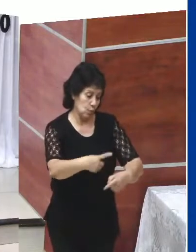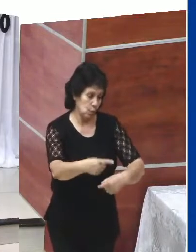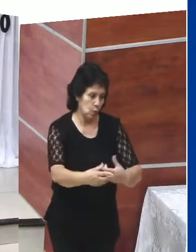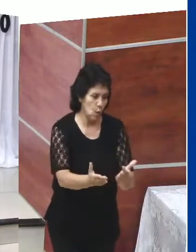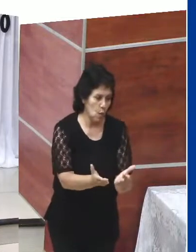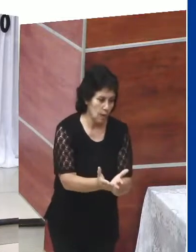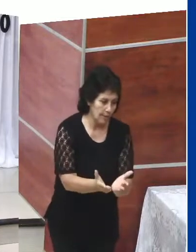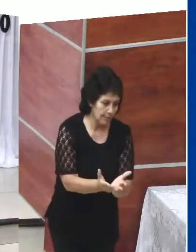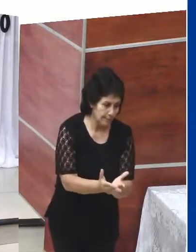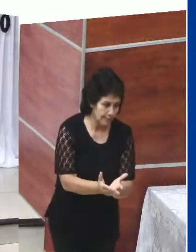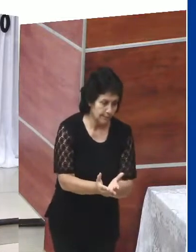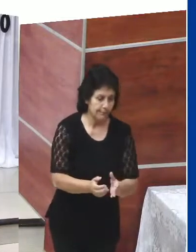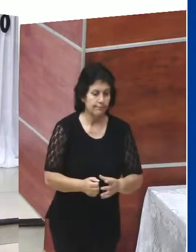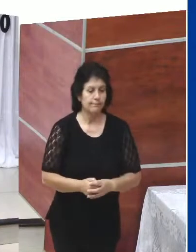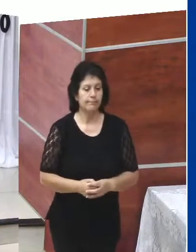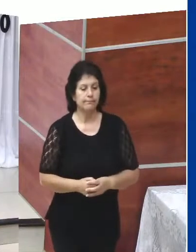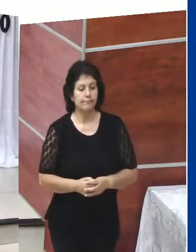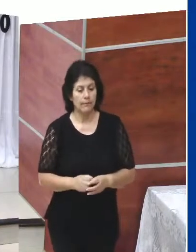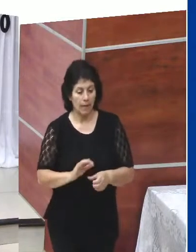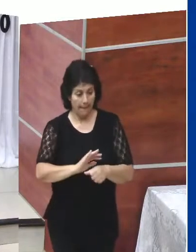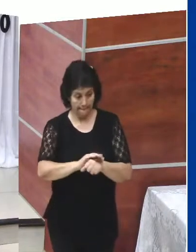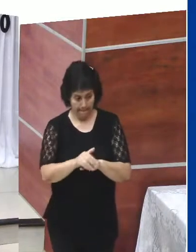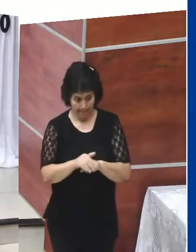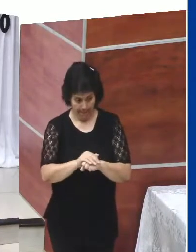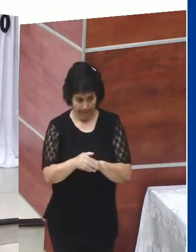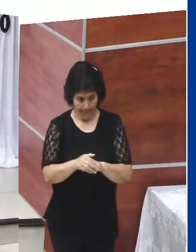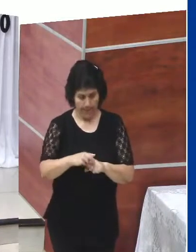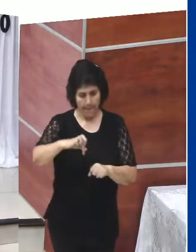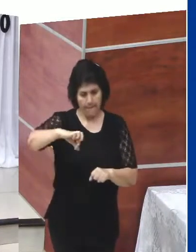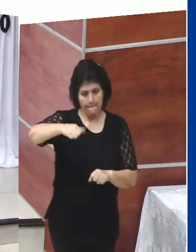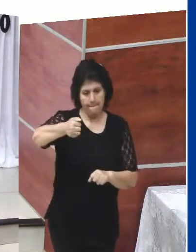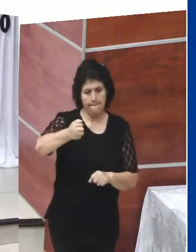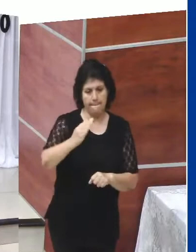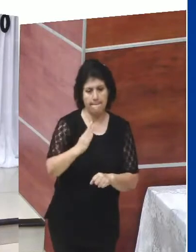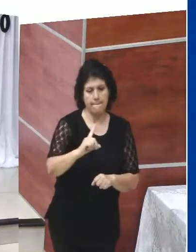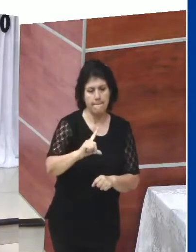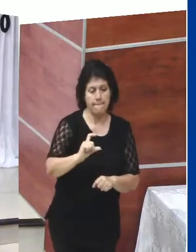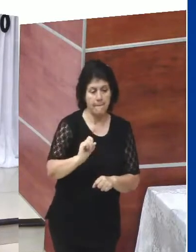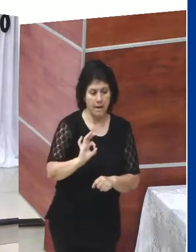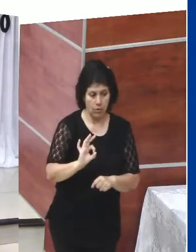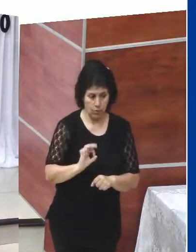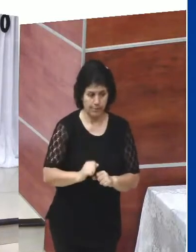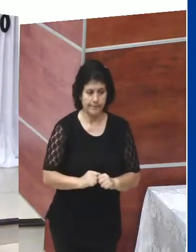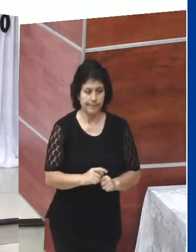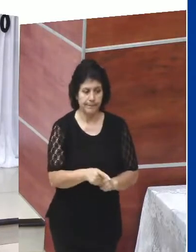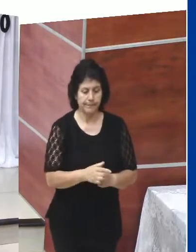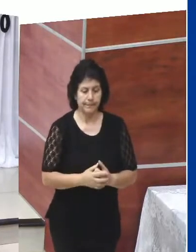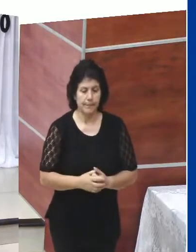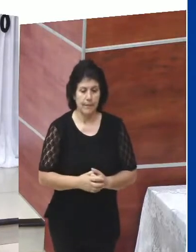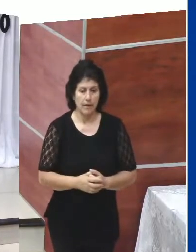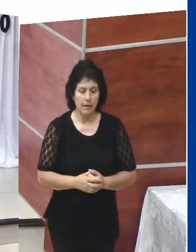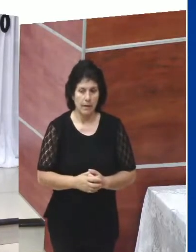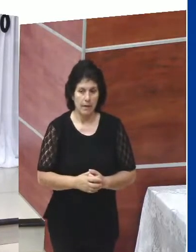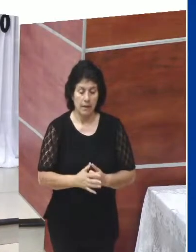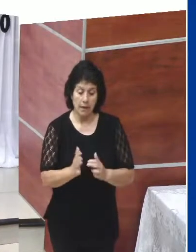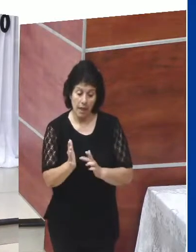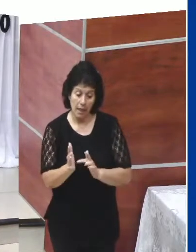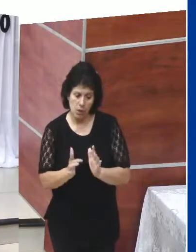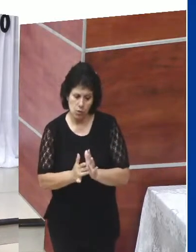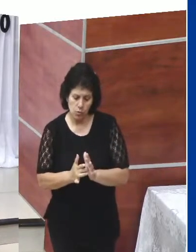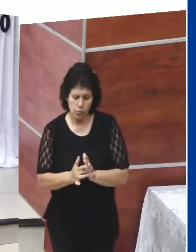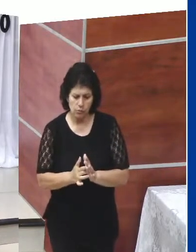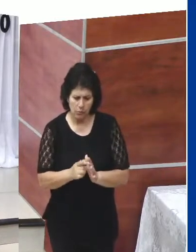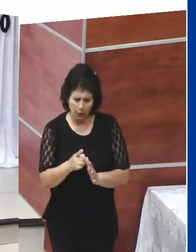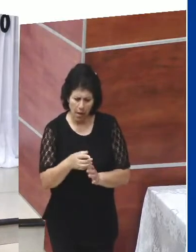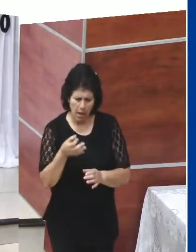que sabía primeramente de la mano de Jesús, porque recibió revelación de Jesús, de los milagros que él